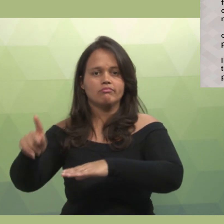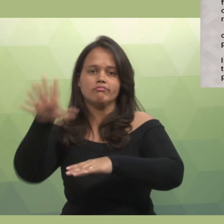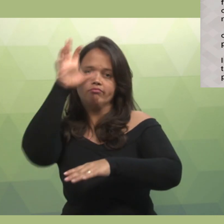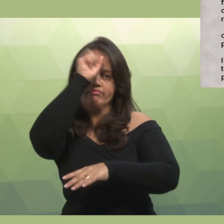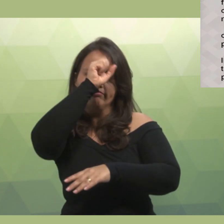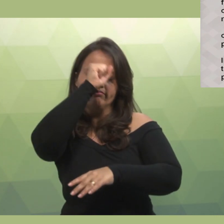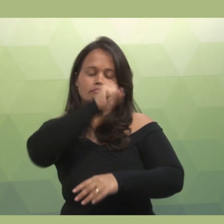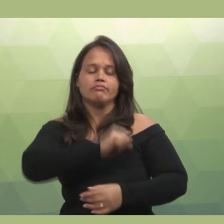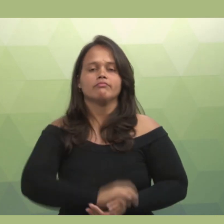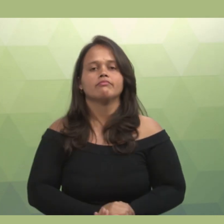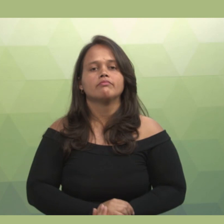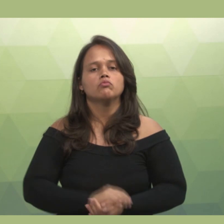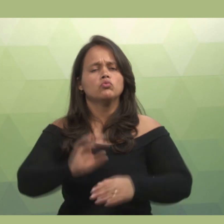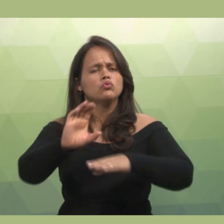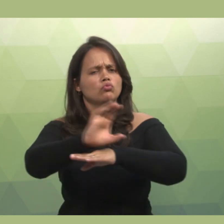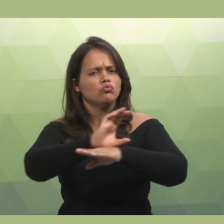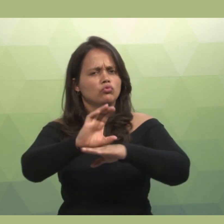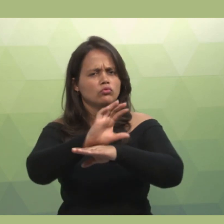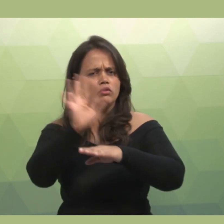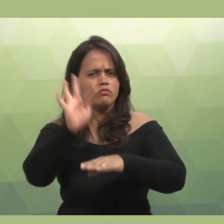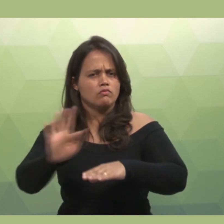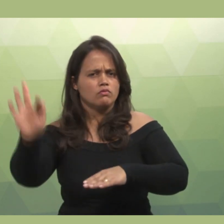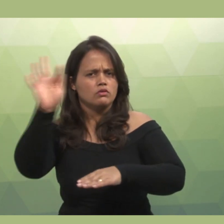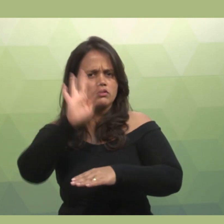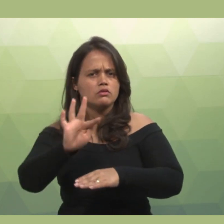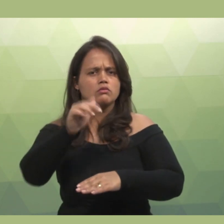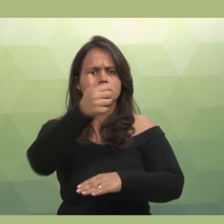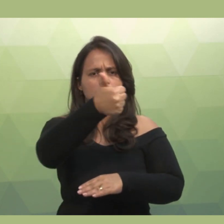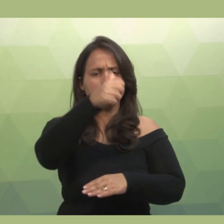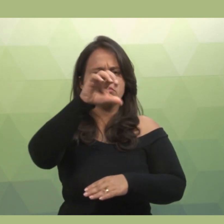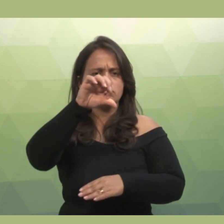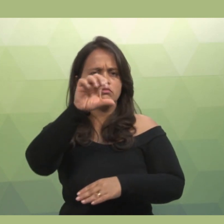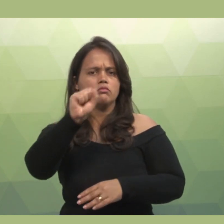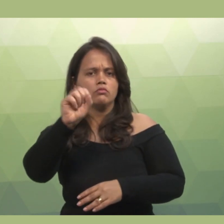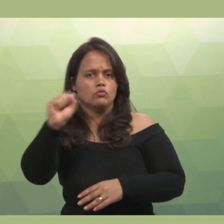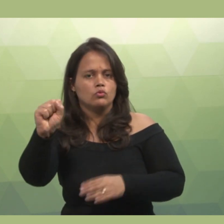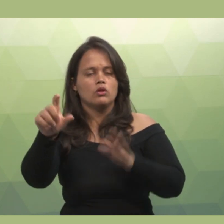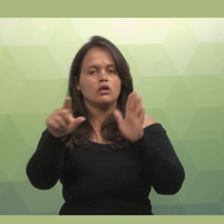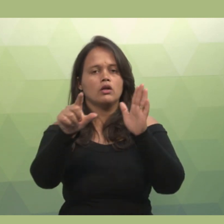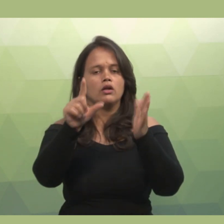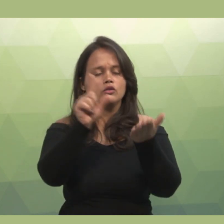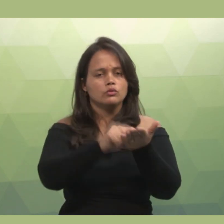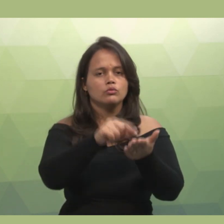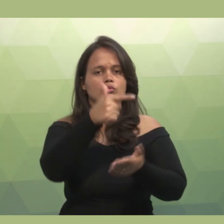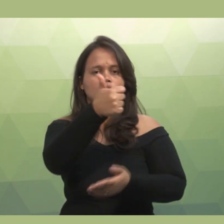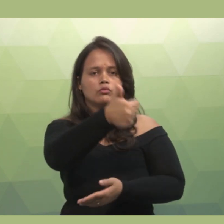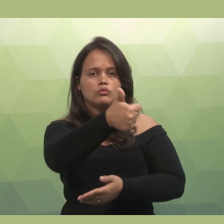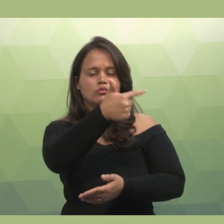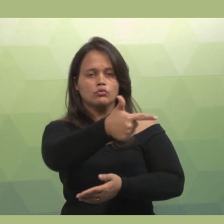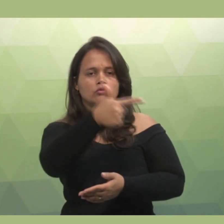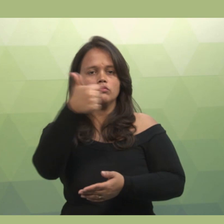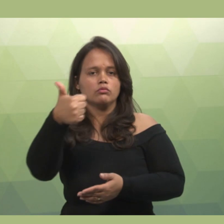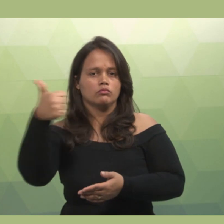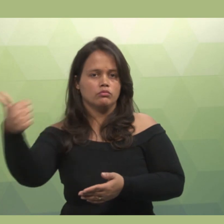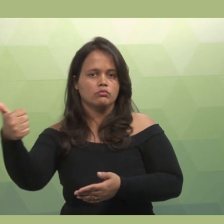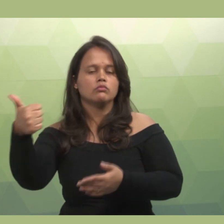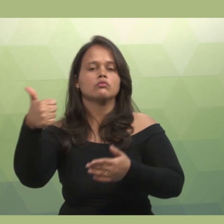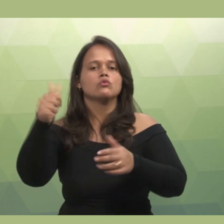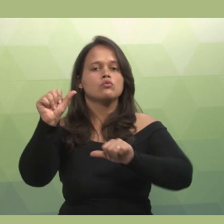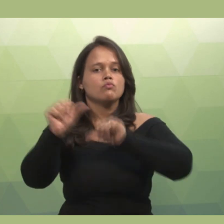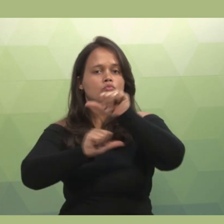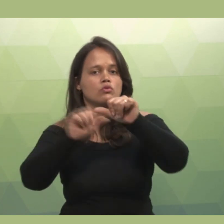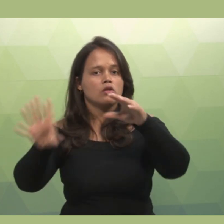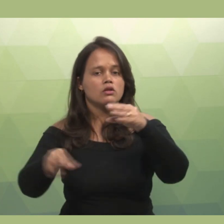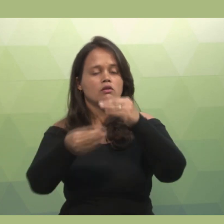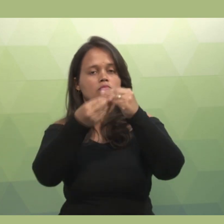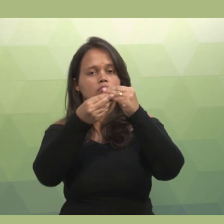A Constituição Federal de 1988, no seu artigo 211, modificada pela Emenda Constitucional